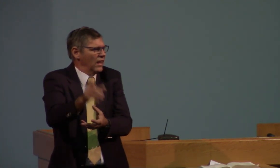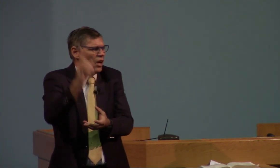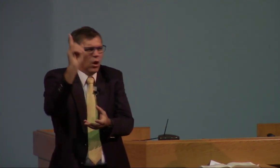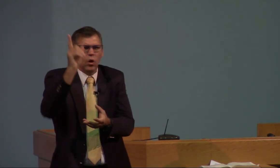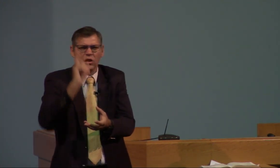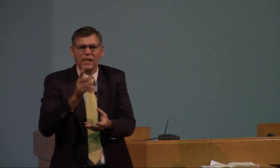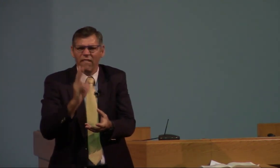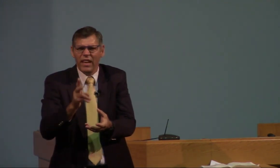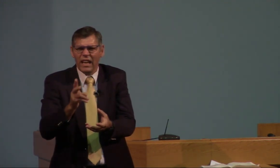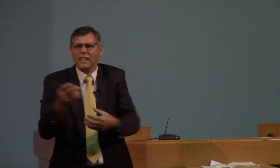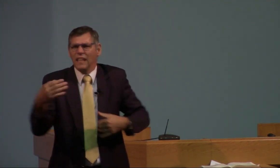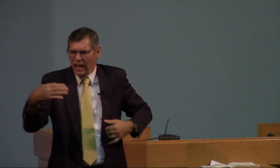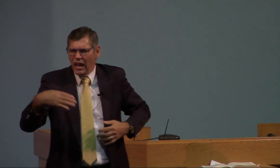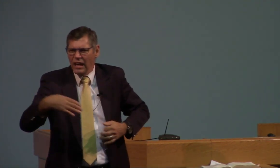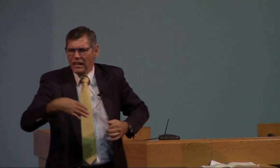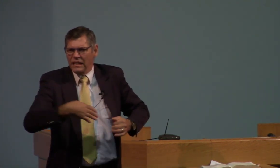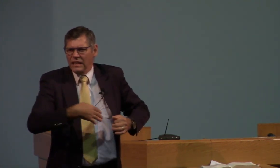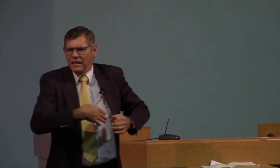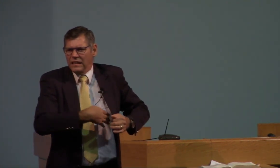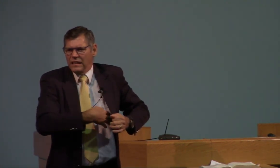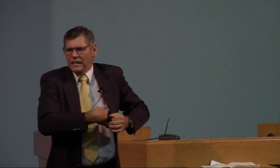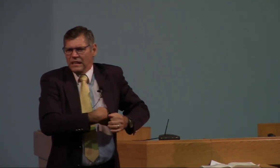God sê weer, steek in.